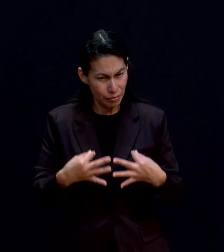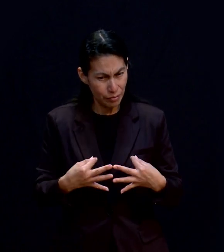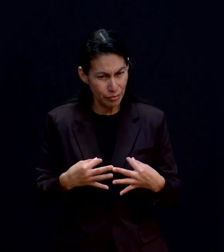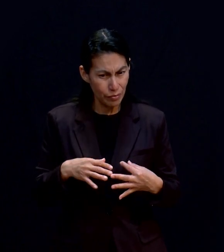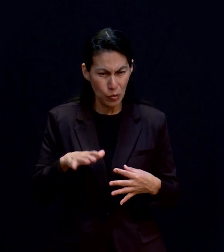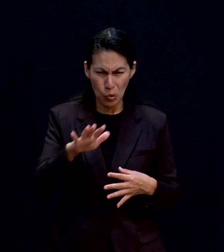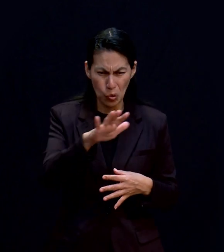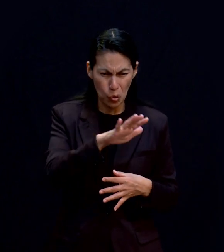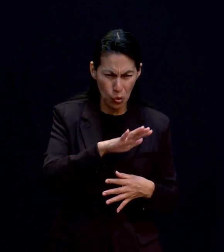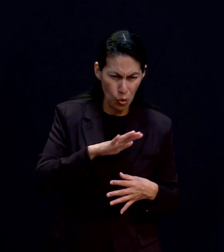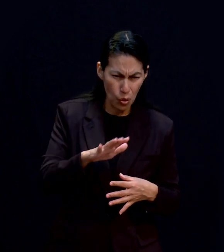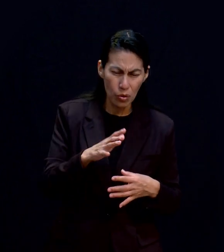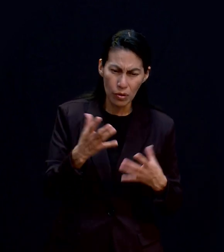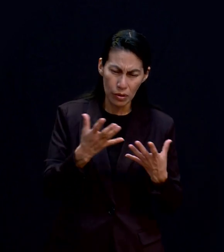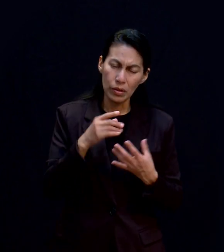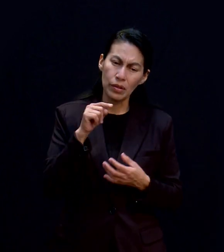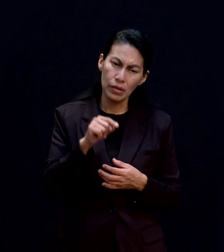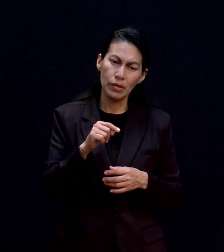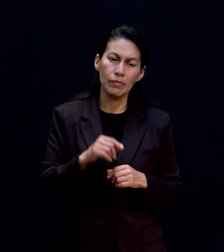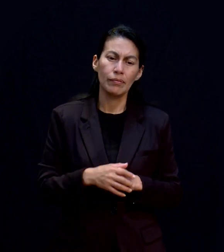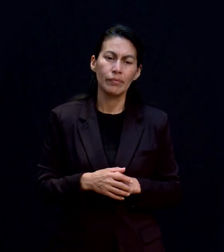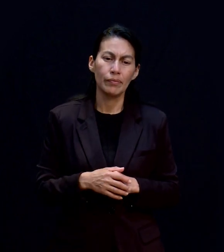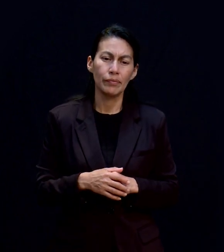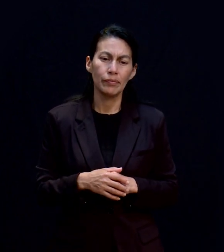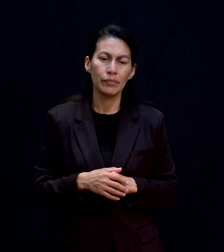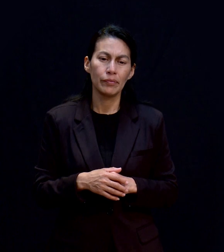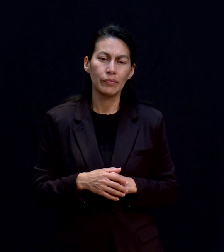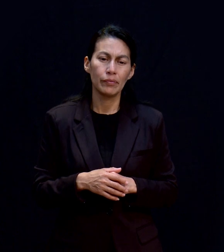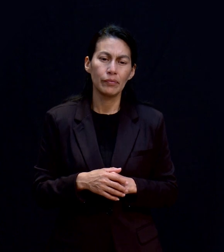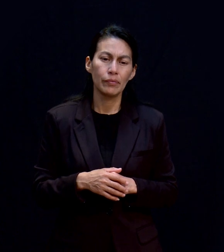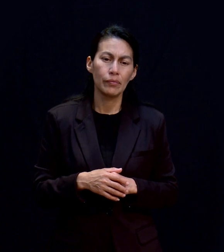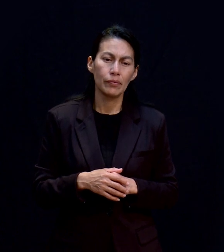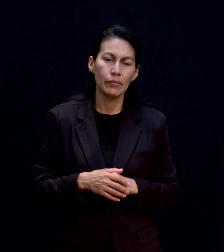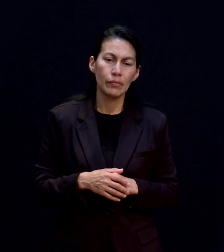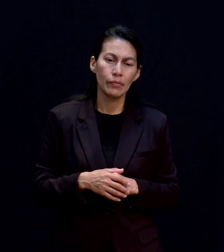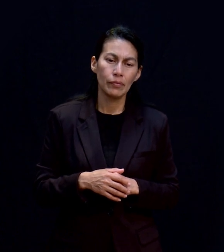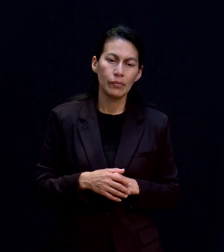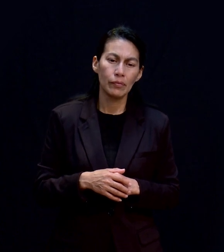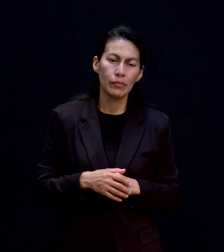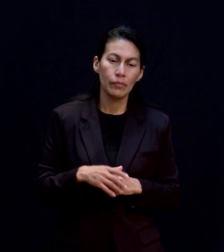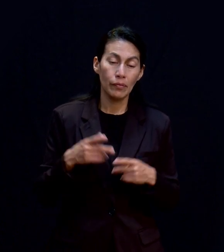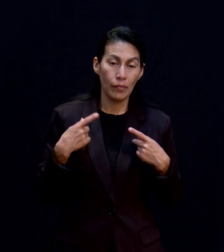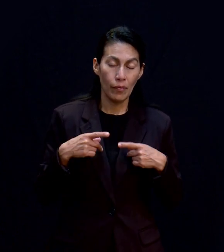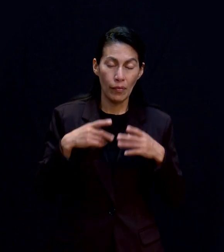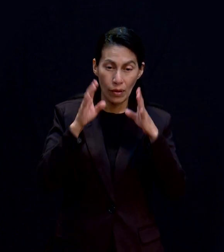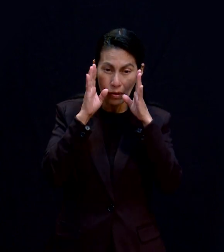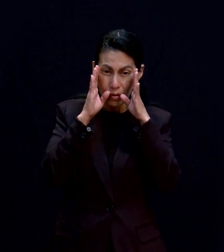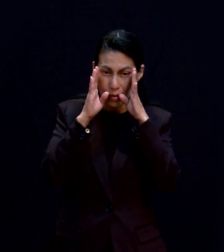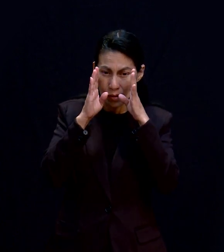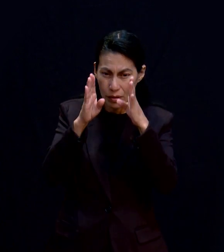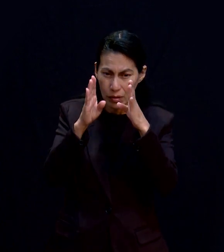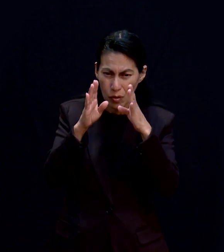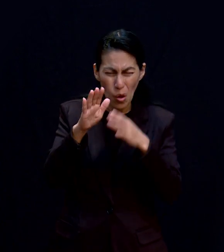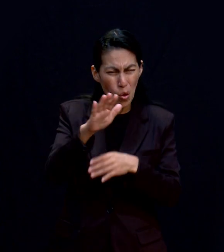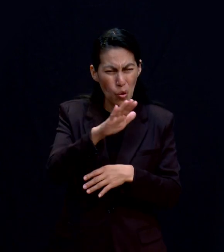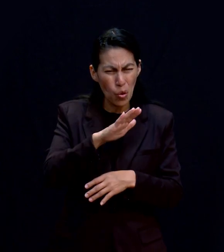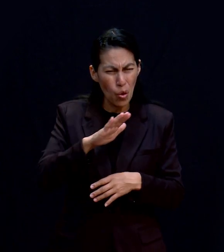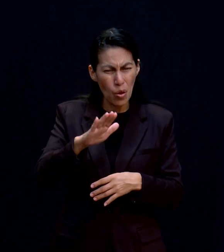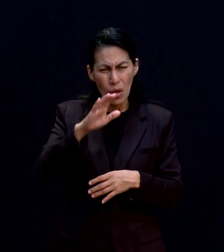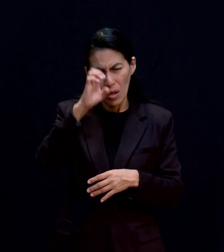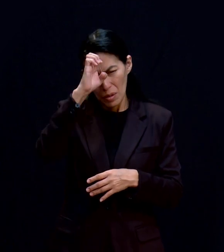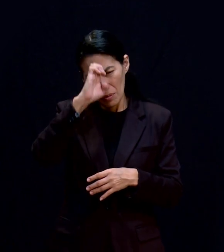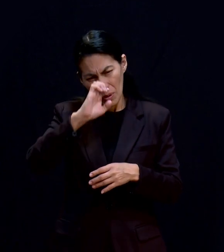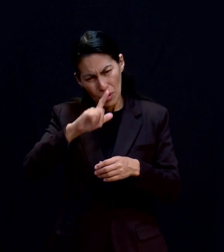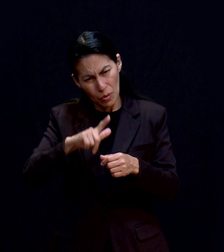se vive ahí en esa clínica estamos como en una concentración hay incluso la parte